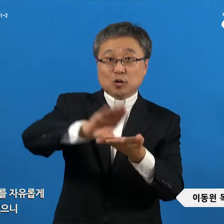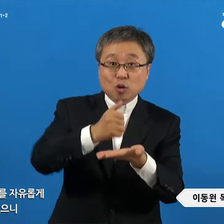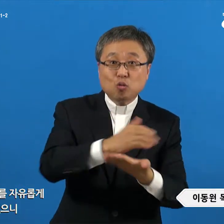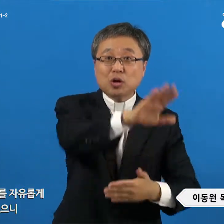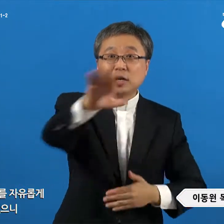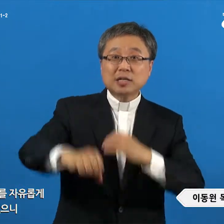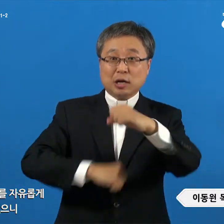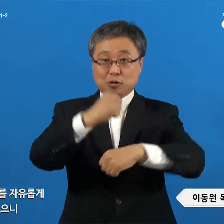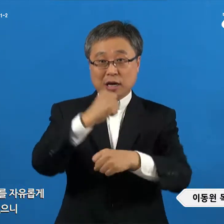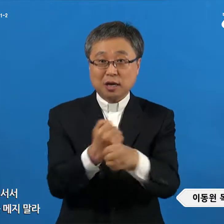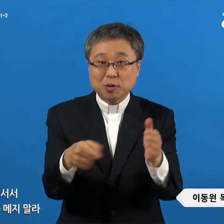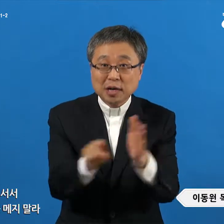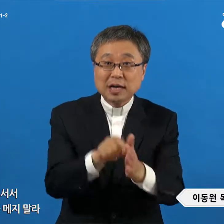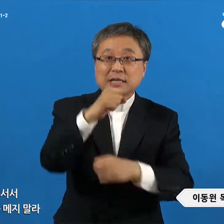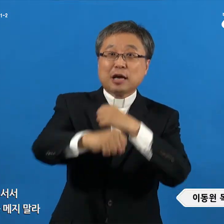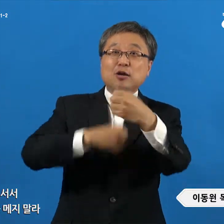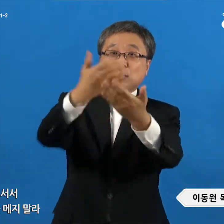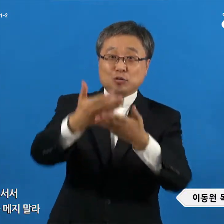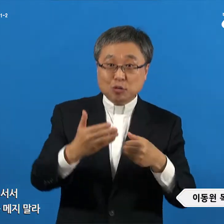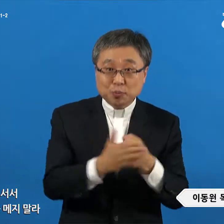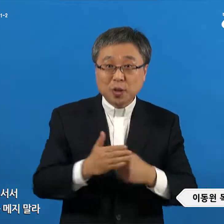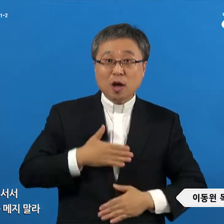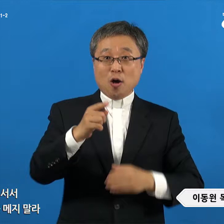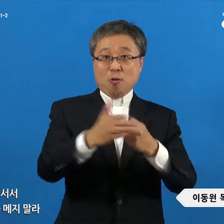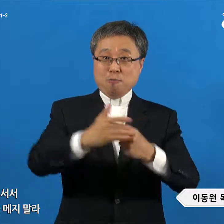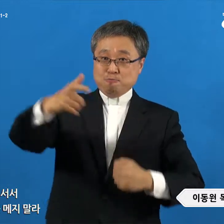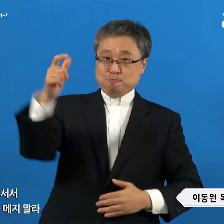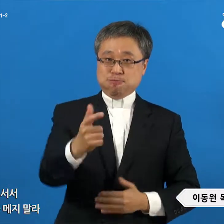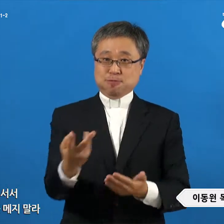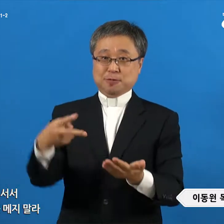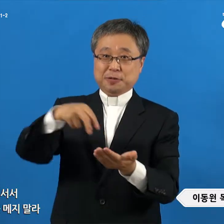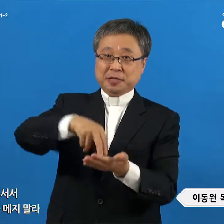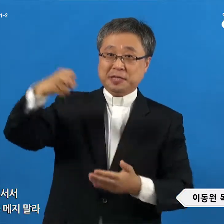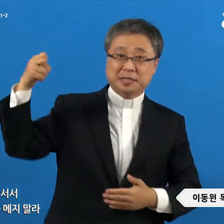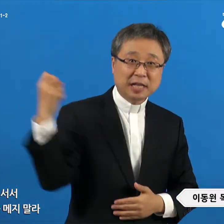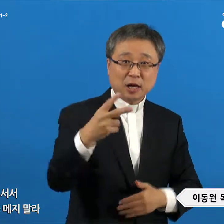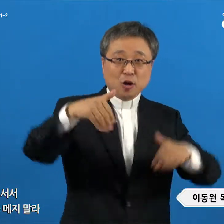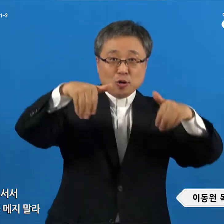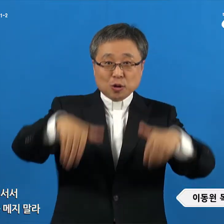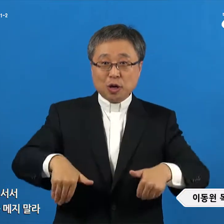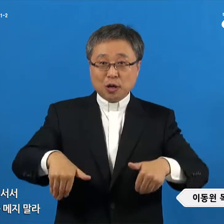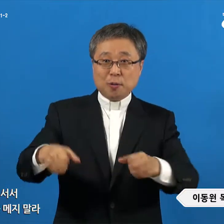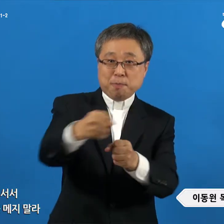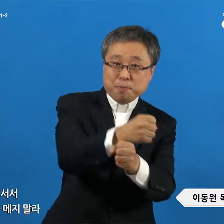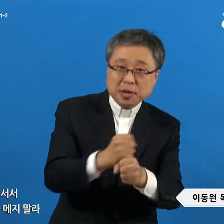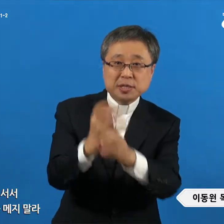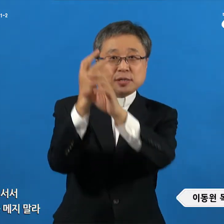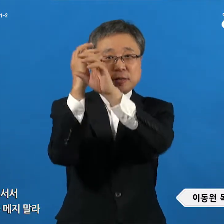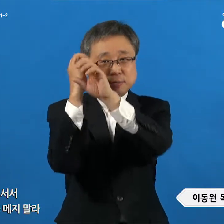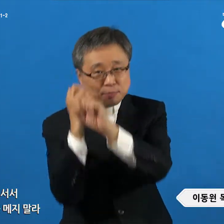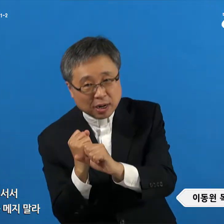하려고 자유를 주셨으니 그러므로 굳세게 서서 다시는 종의 멍에를 매지